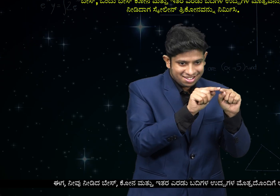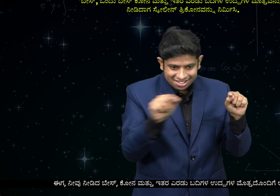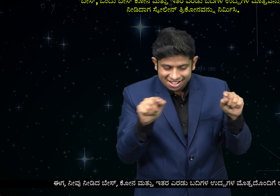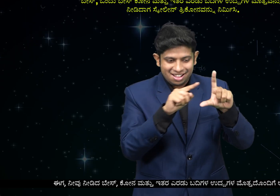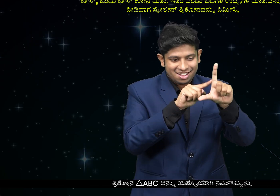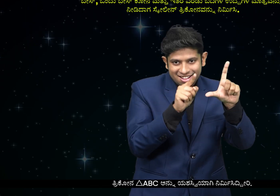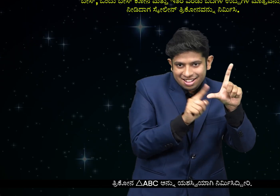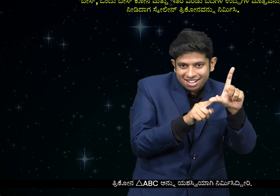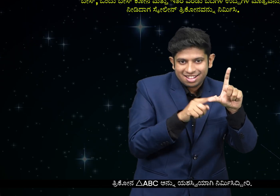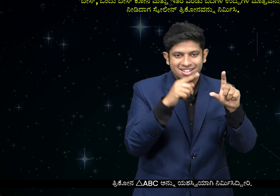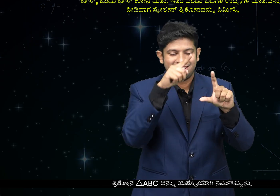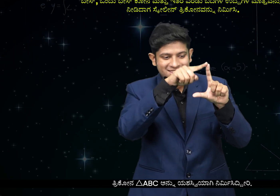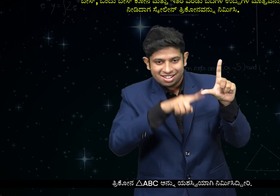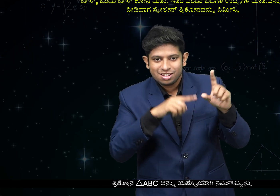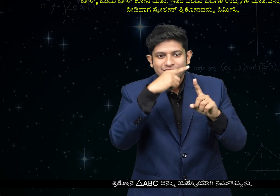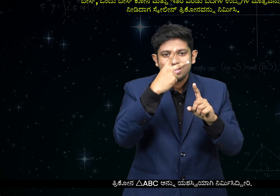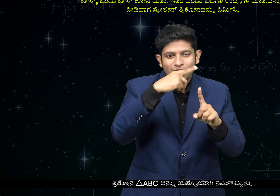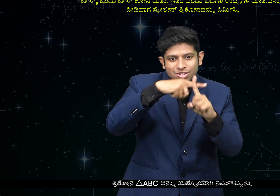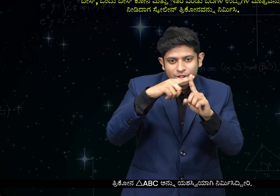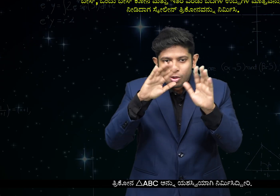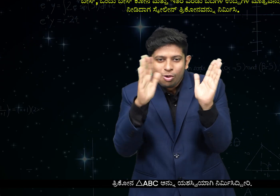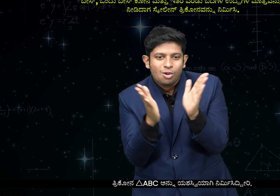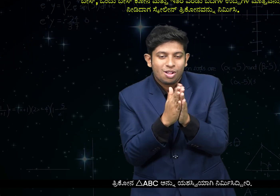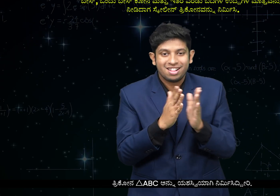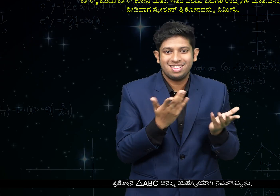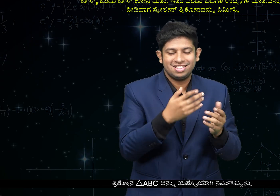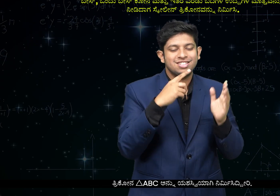ಅಗತ್ಯವಿರುವ ತ್ರಿಕೋನ ಎಬಿಸಿಯನ್ನು ಯಶಸ್ವಿಯಾಗಿ ನಿರ್ಮಿಸಿದ್ದೀರಿ.